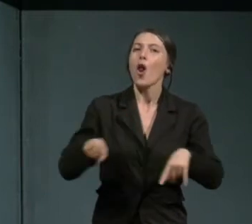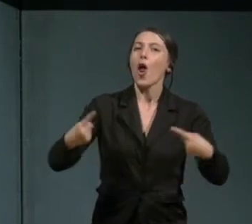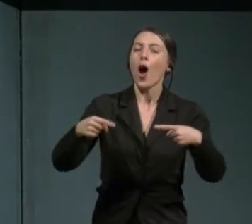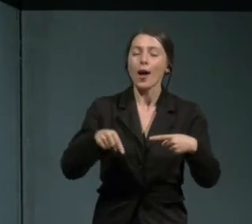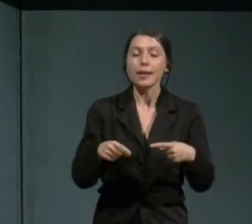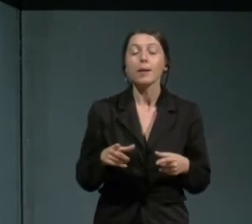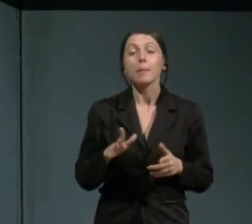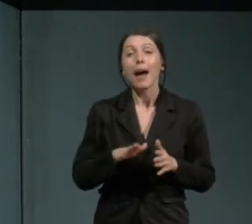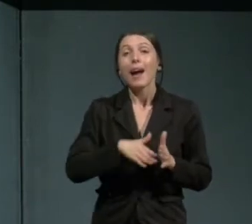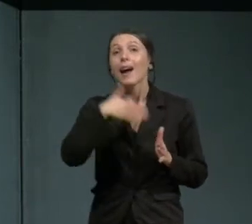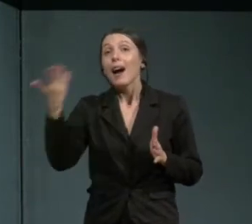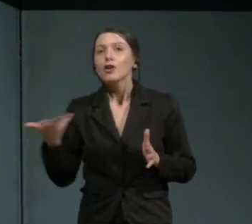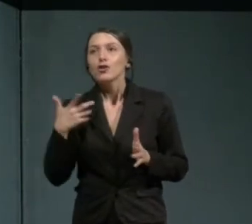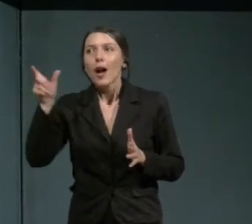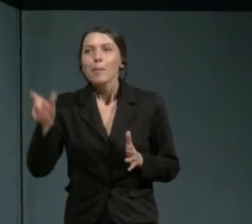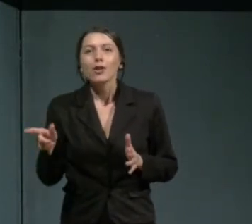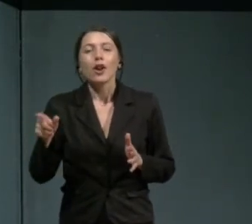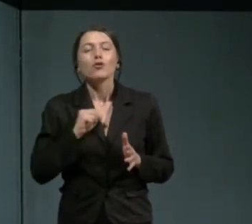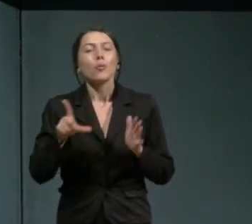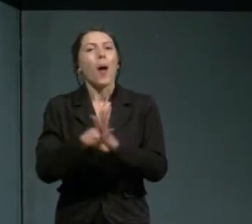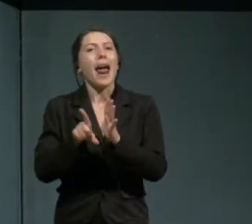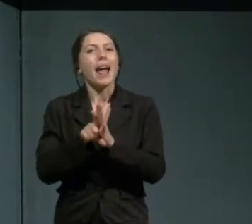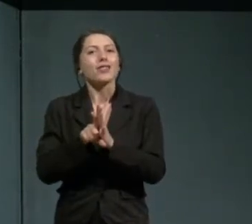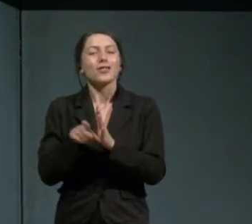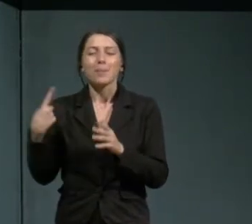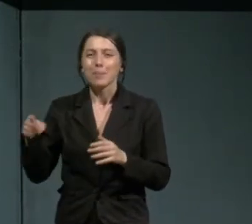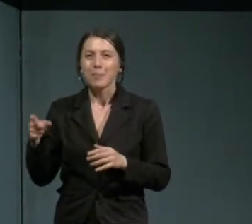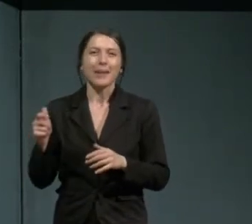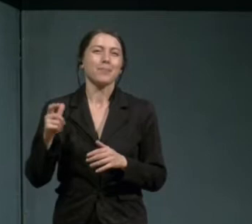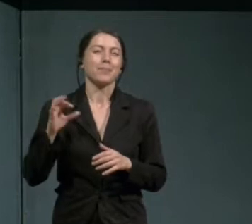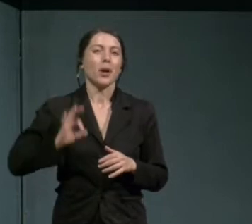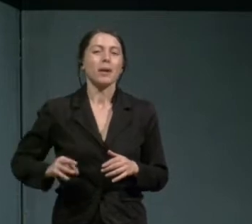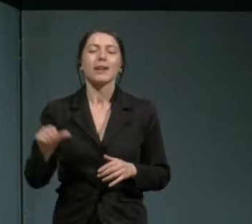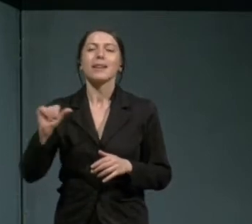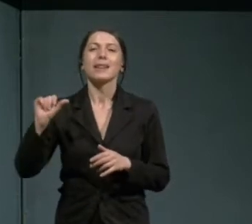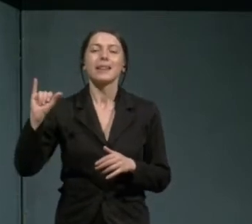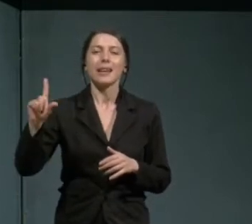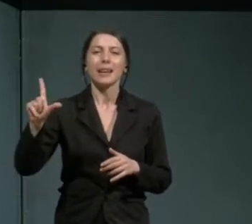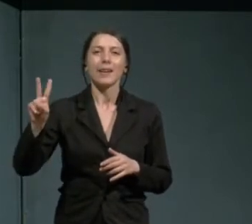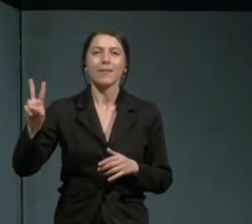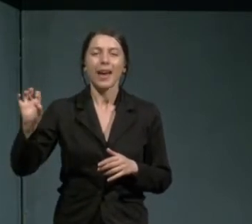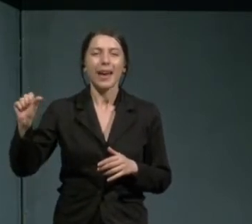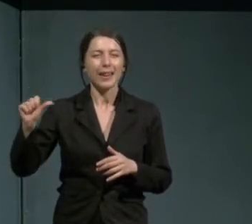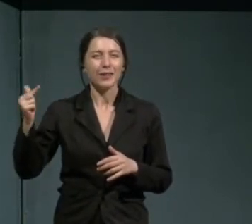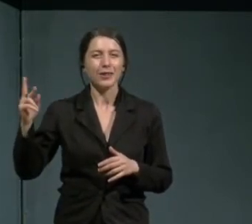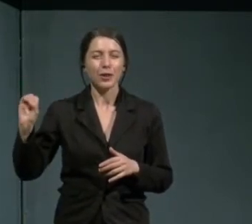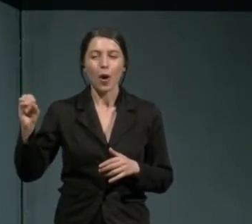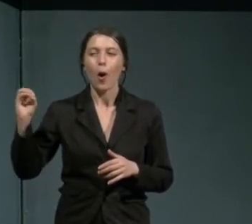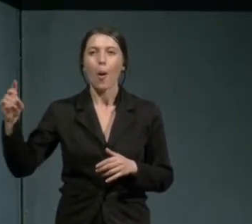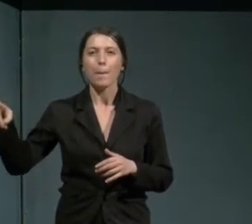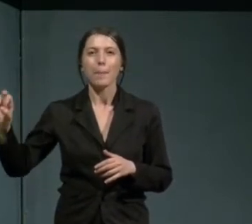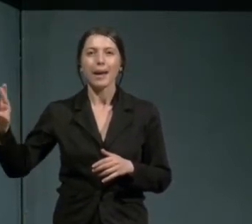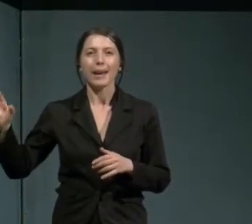l'elemento della legge abbiamo questo personaggio questo commissario silvestro opéra non un po curioso per